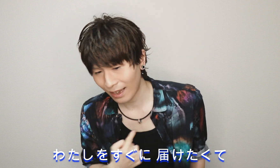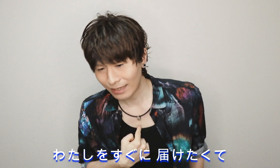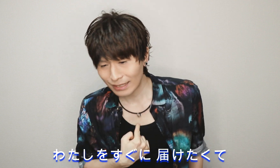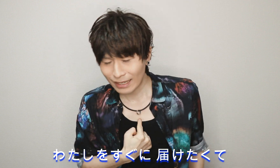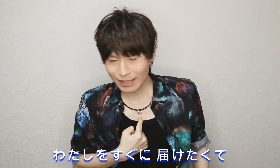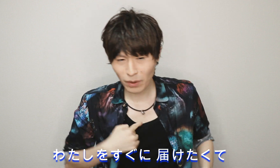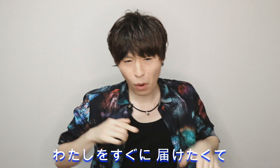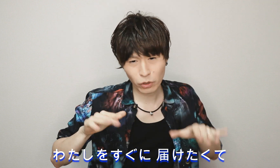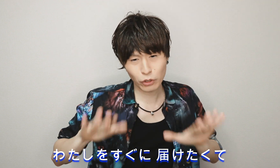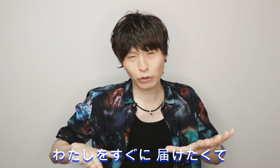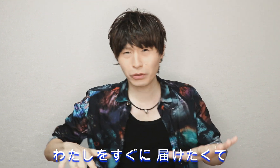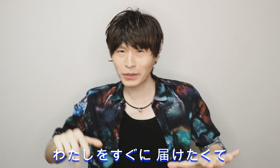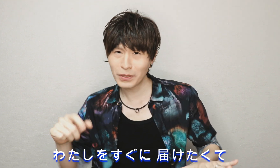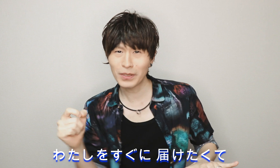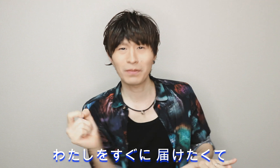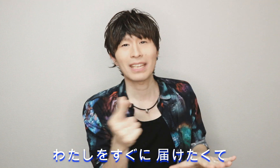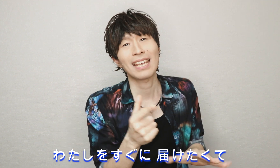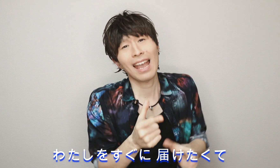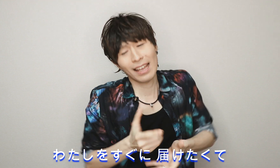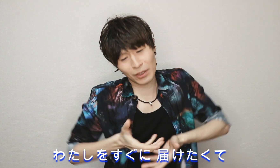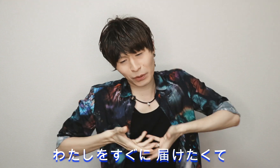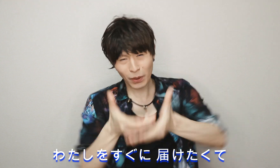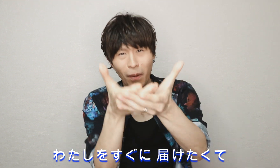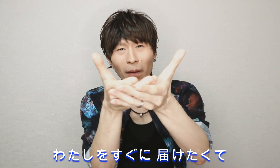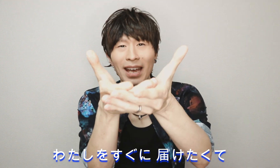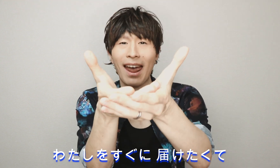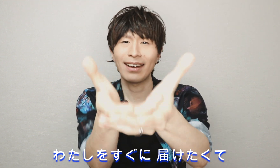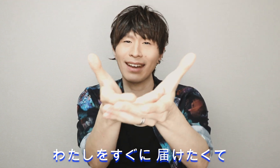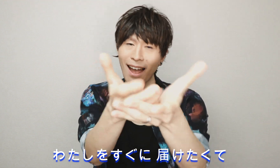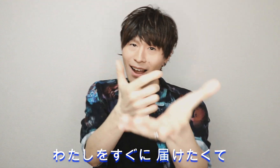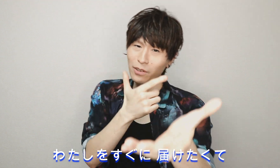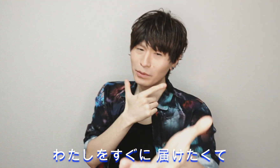私をすぐに届けたくて